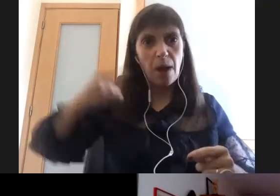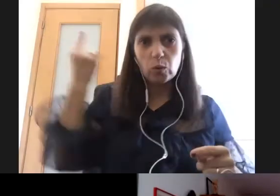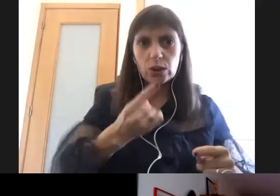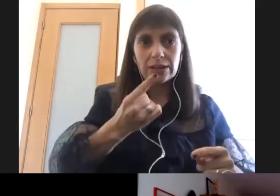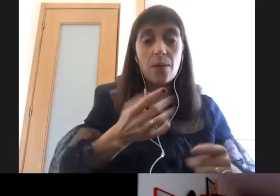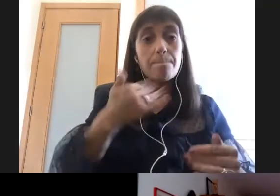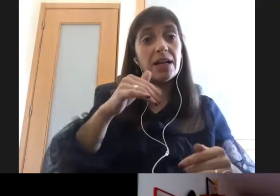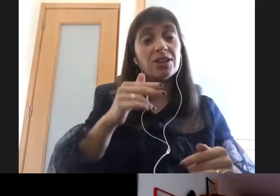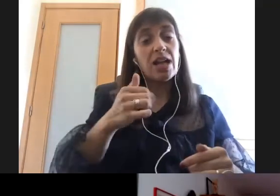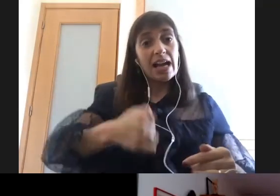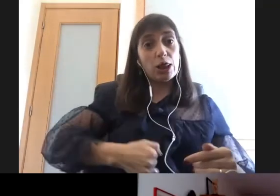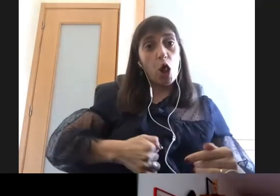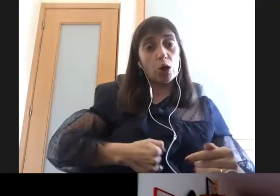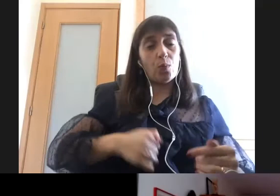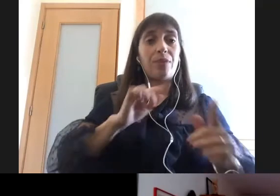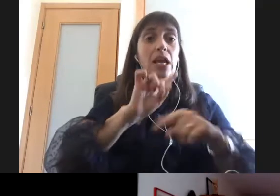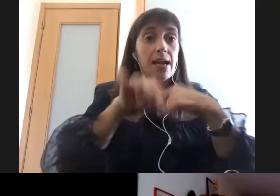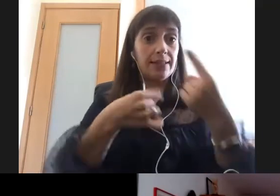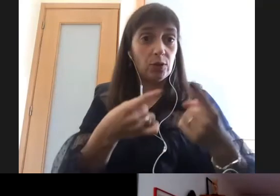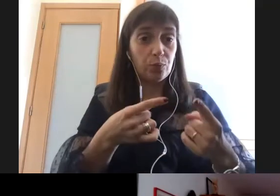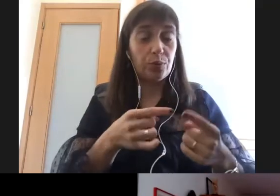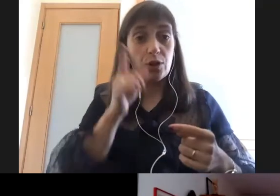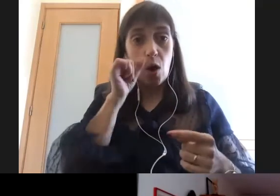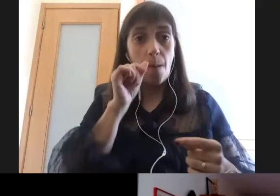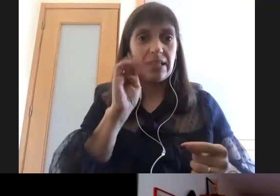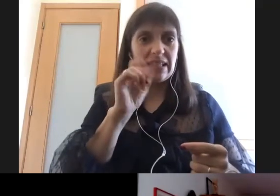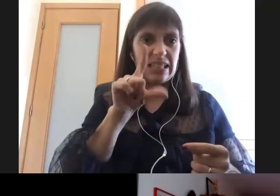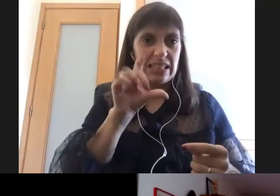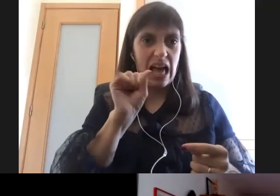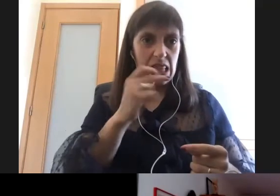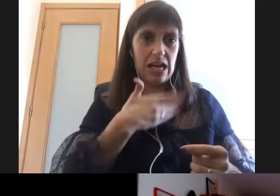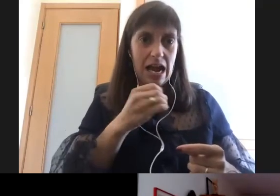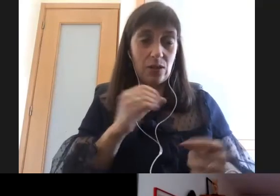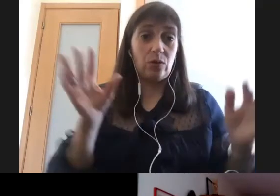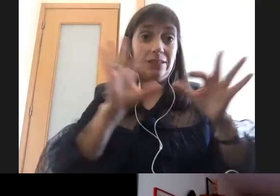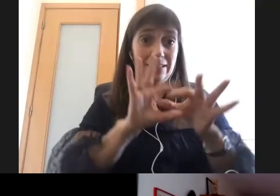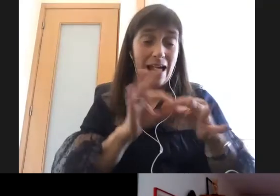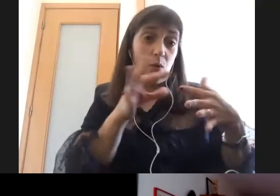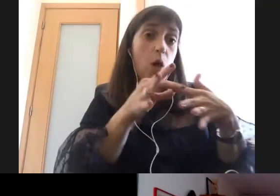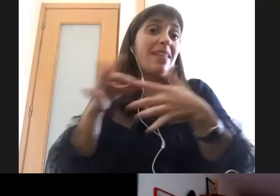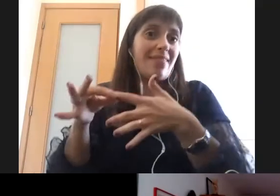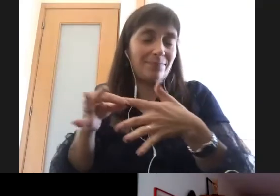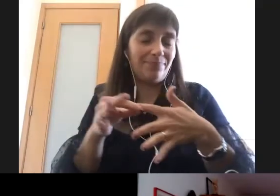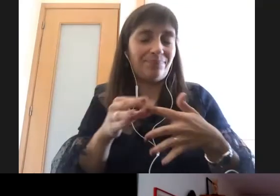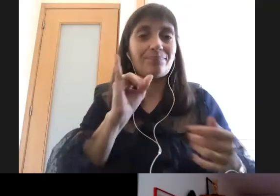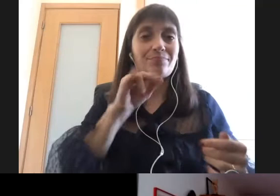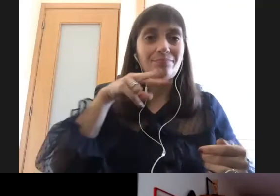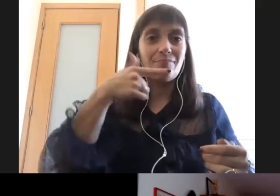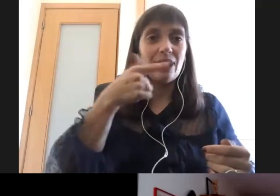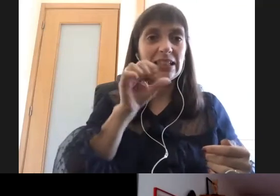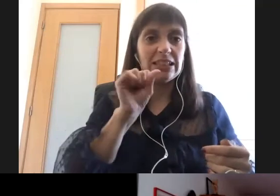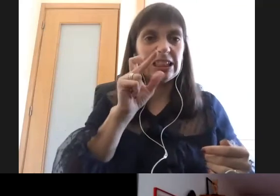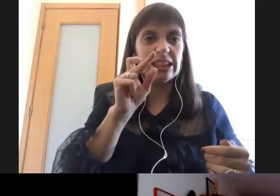Plínio Salgado, que é o líder do integralismo brasileiro, se inspirava profundamente no Mussolini.